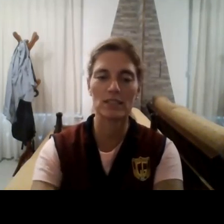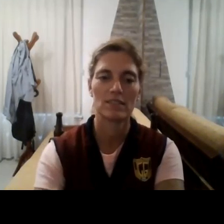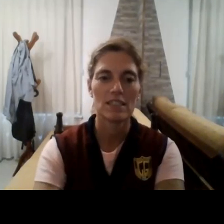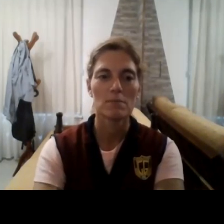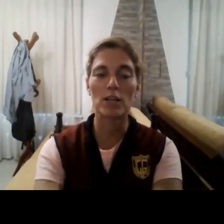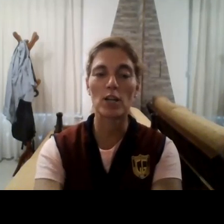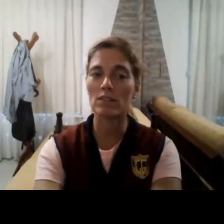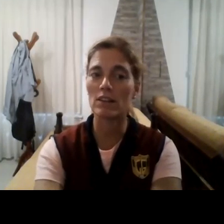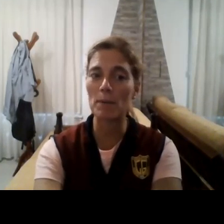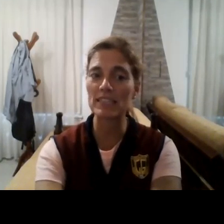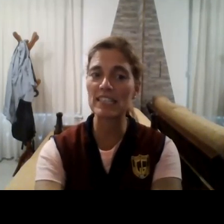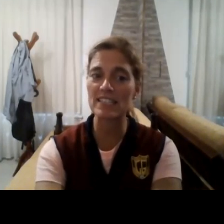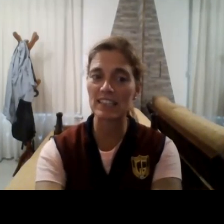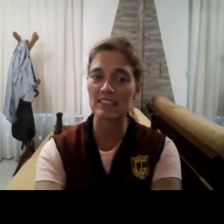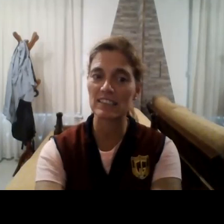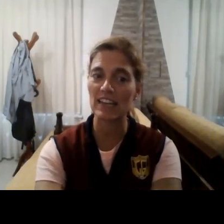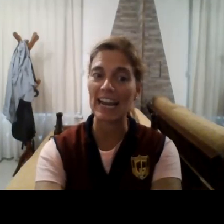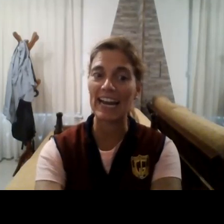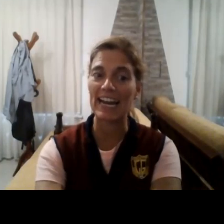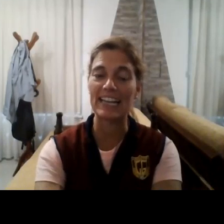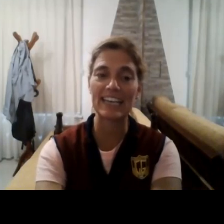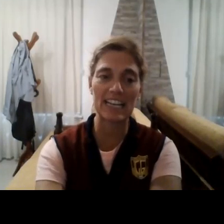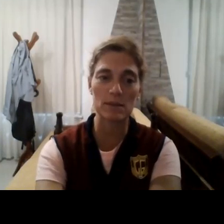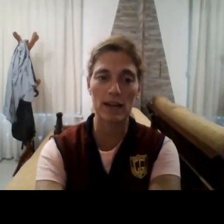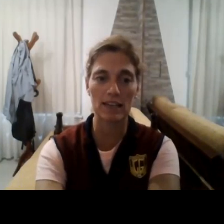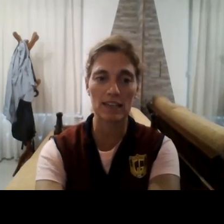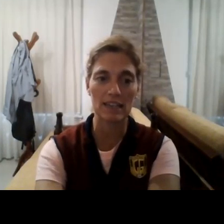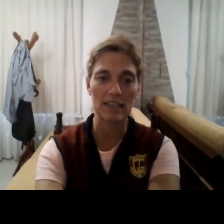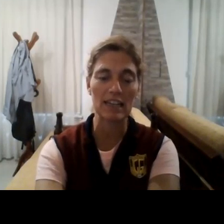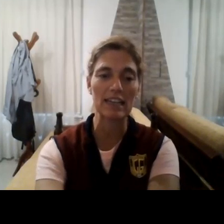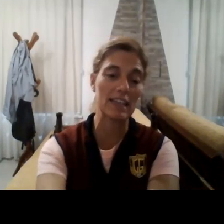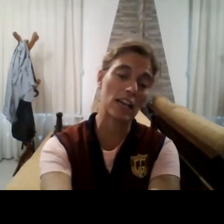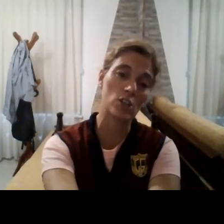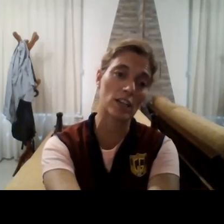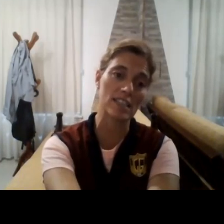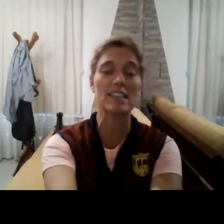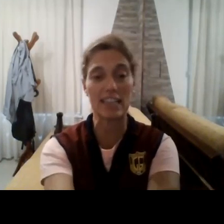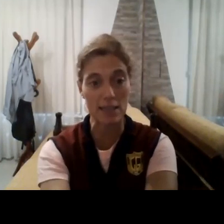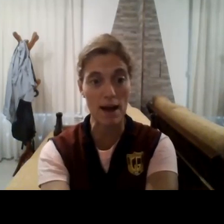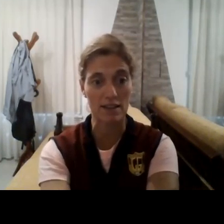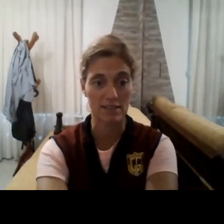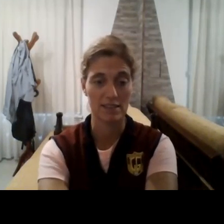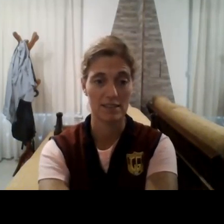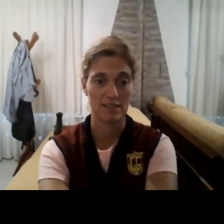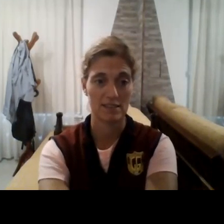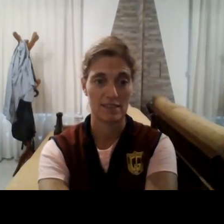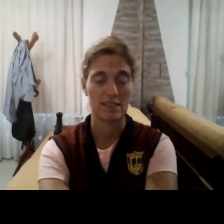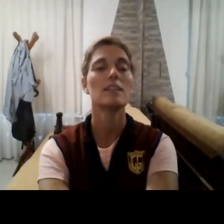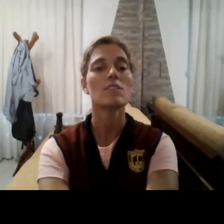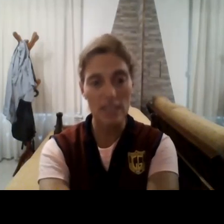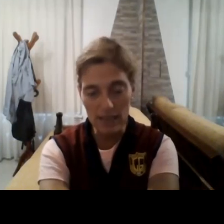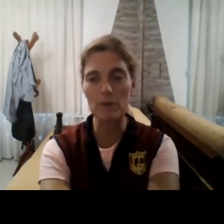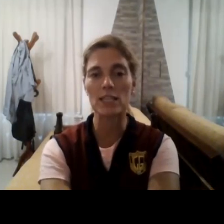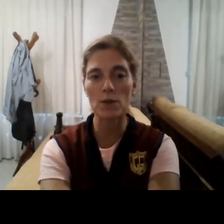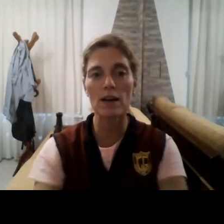para bueno, hacer. pero aparte de ser el día del animal, del día de los ñoquis, es el día del animal. ¿En serio?